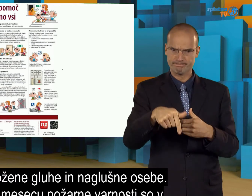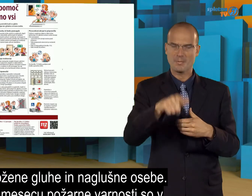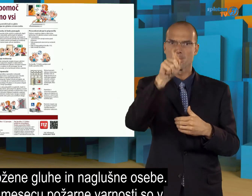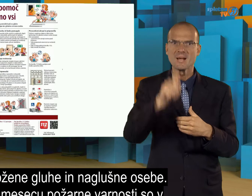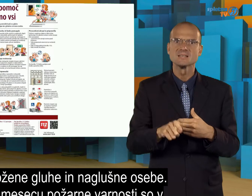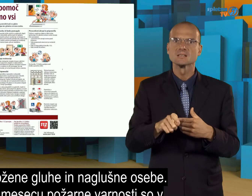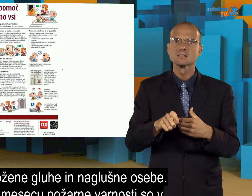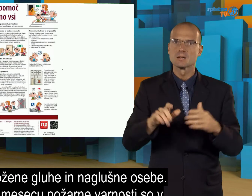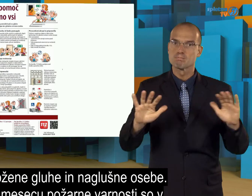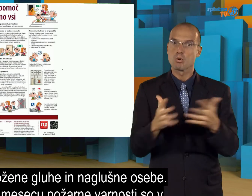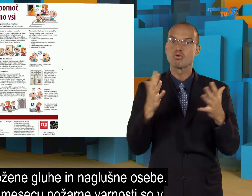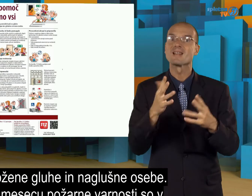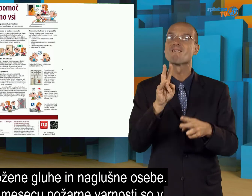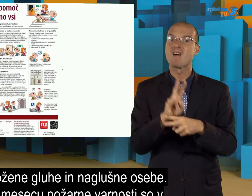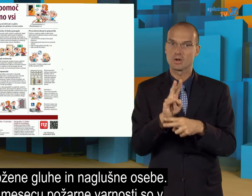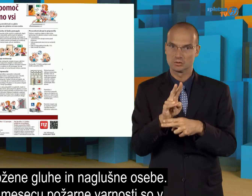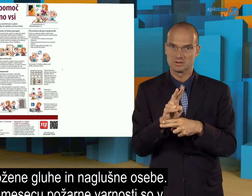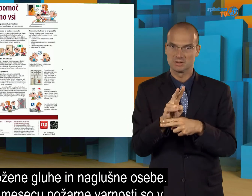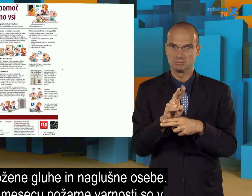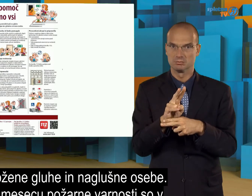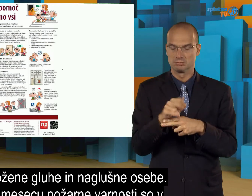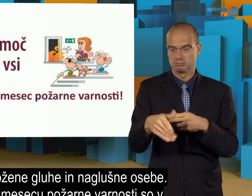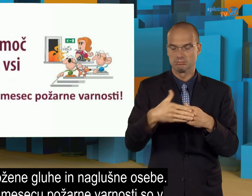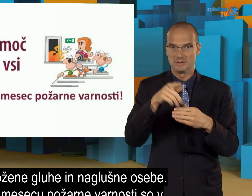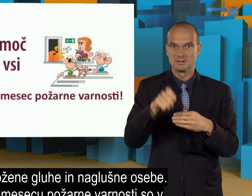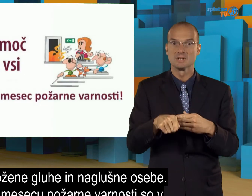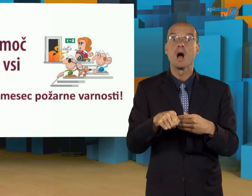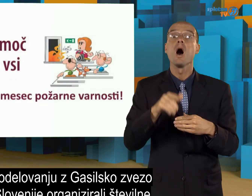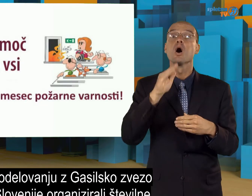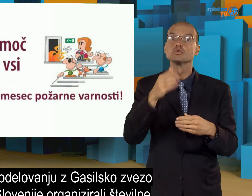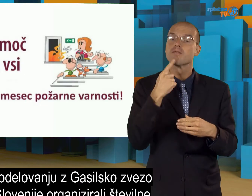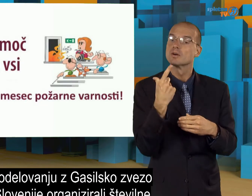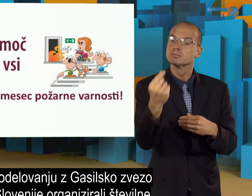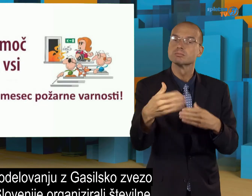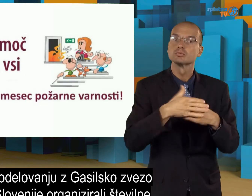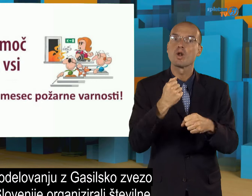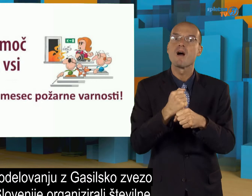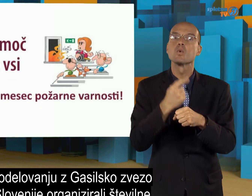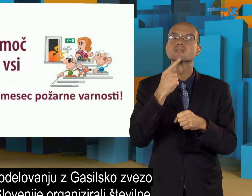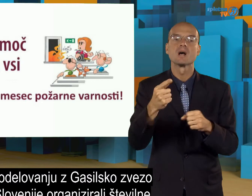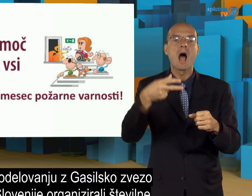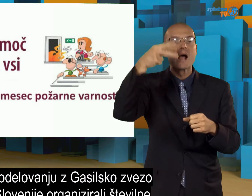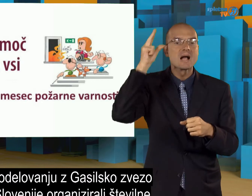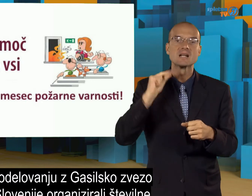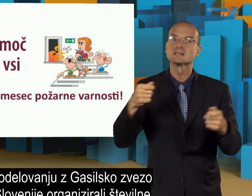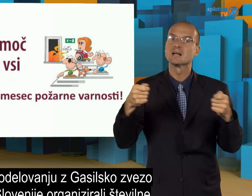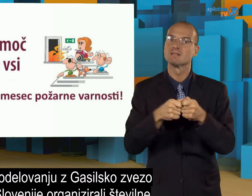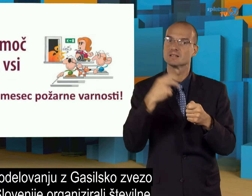Ob mesecu požarne varnosti so v sodelovanju z Gasilsko zvezo Slovenije organizirali številne aktivnosti, na katerih